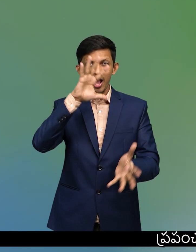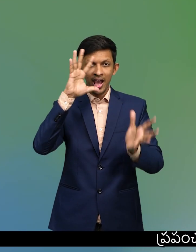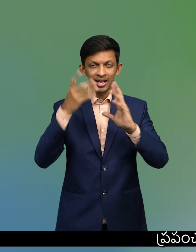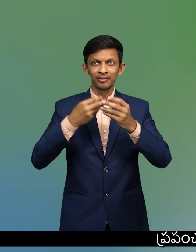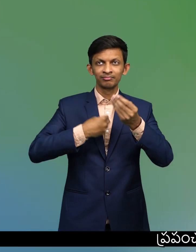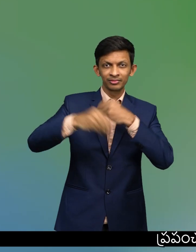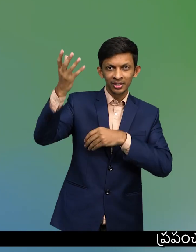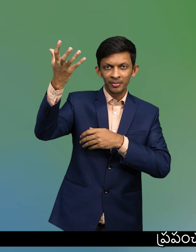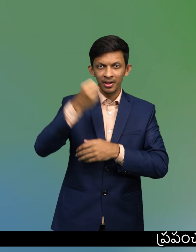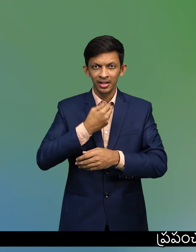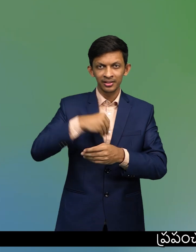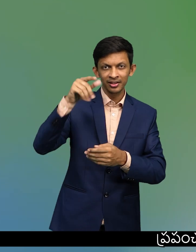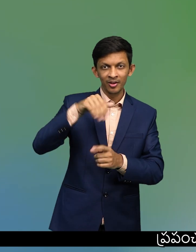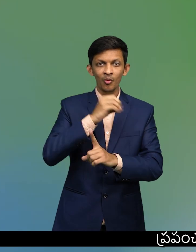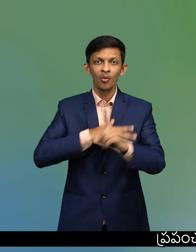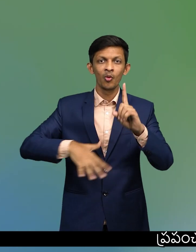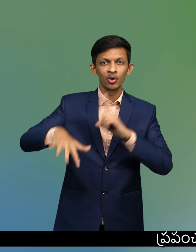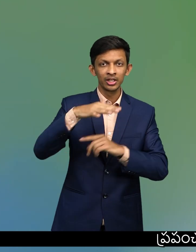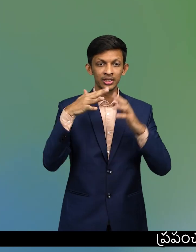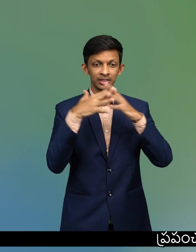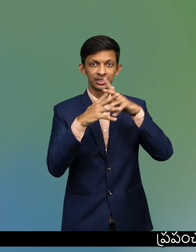ప్రపంచ వాణిజ్య సంస్థ WTO.